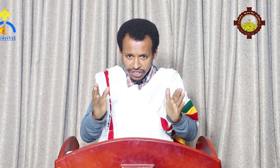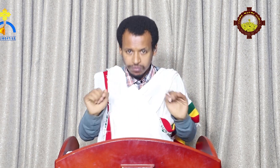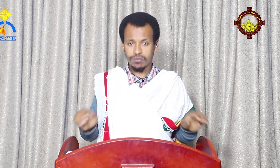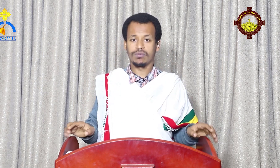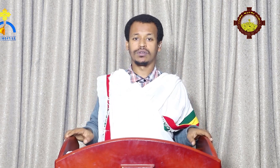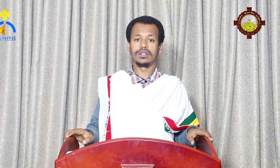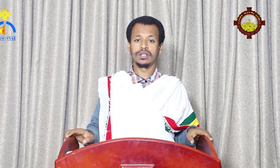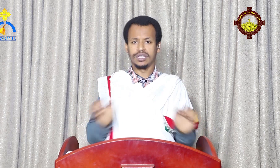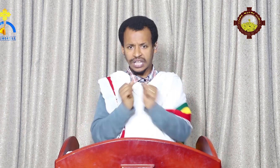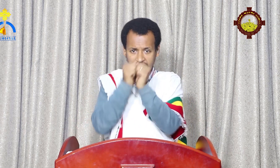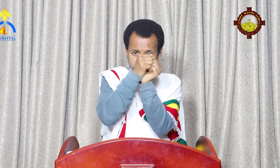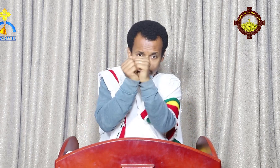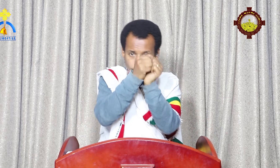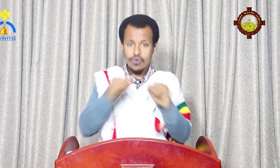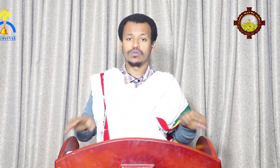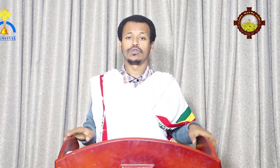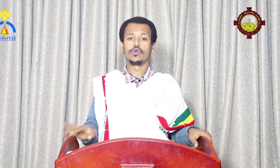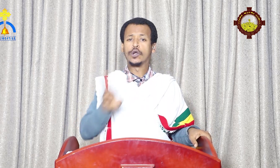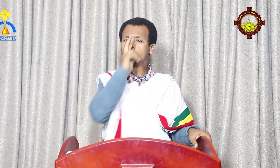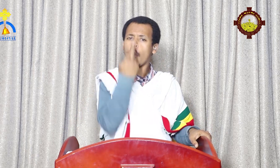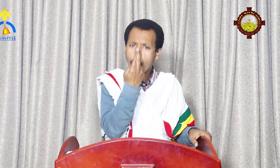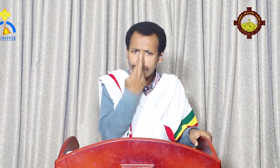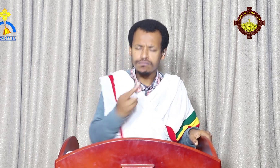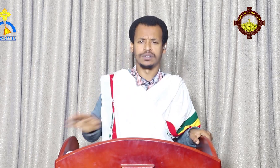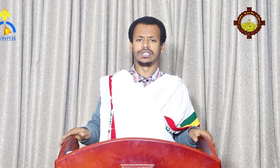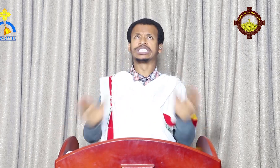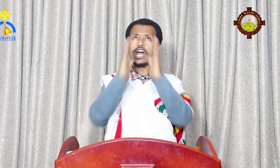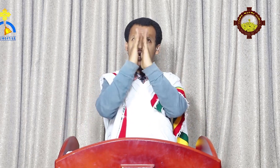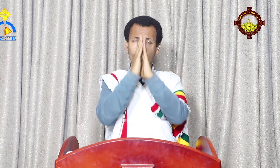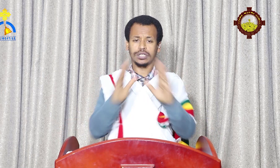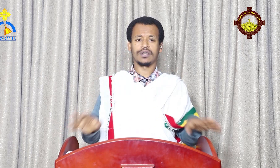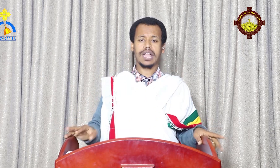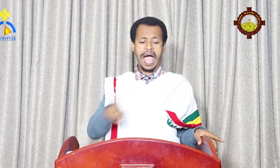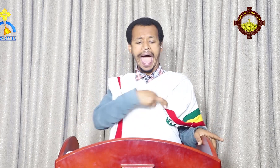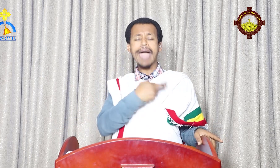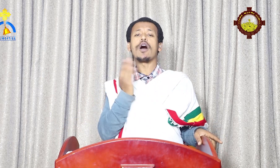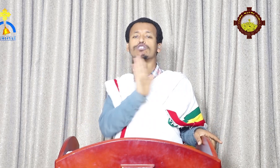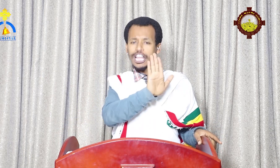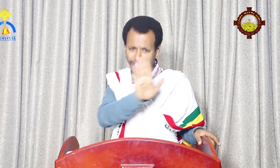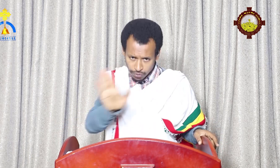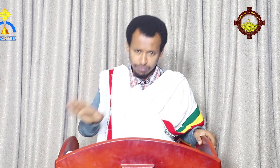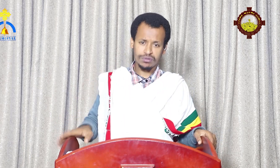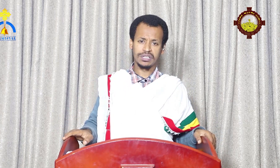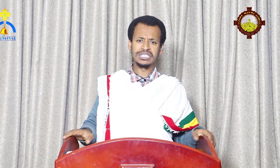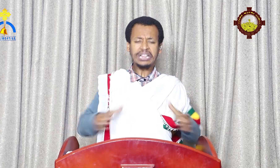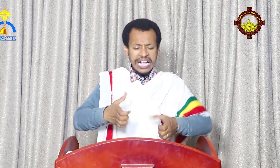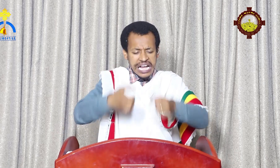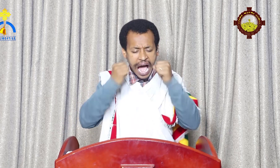ቅድስናቸው ተካህዶ፣ ጾም፣ ጸሎት፣ ሃይማኖታቸው፣